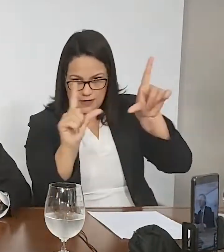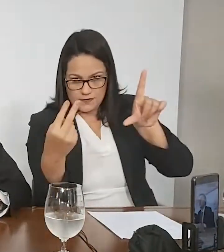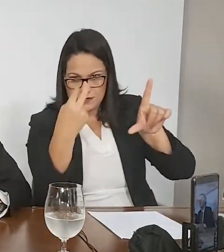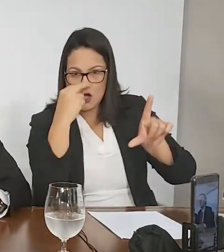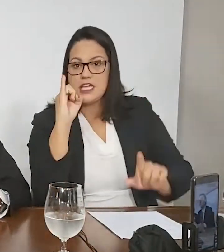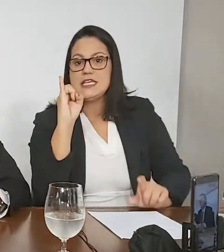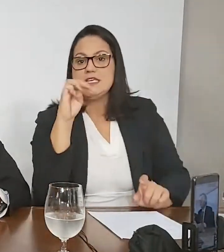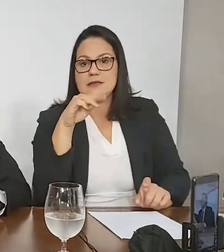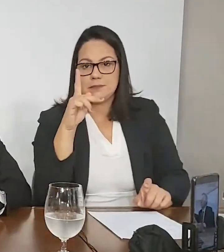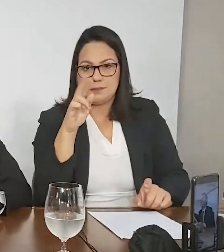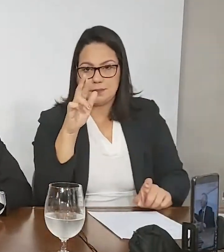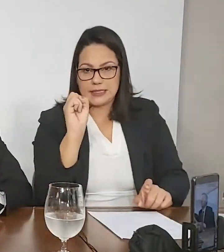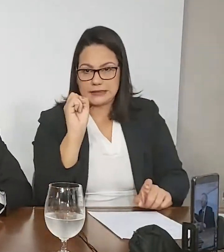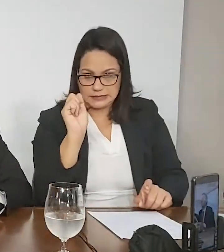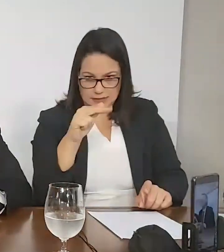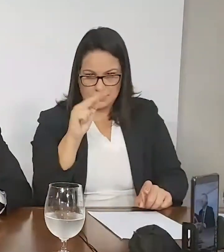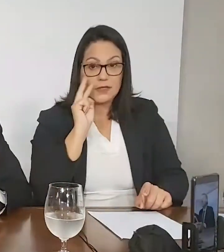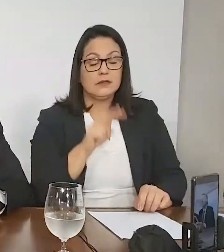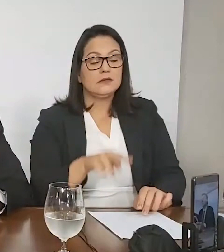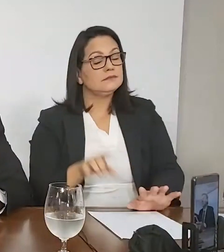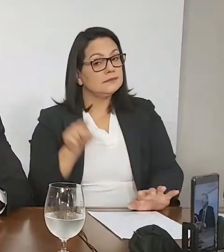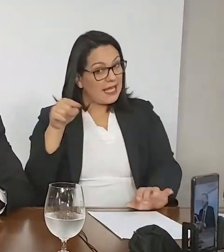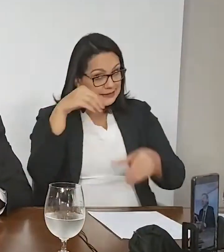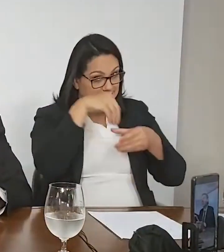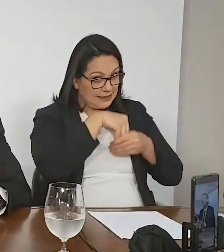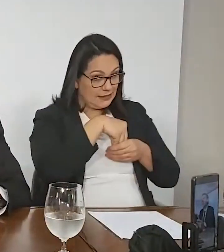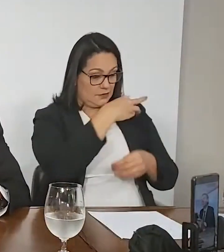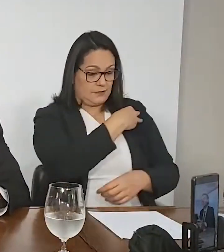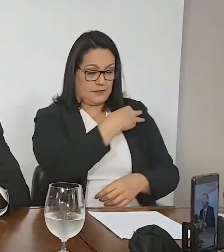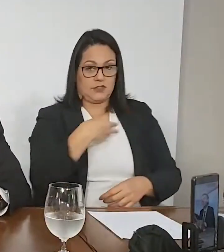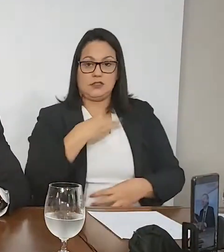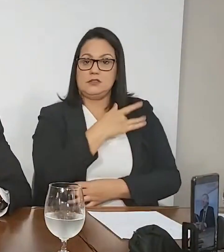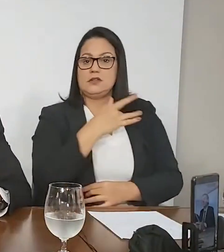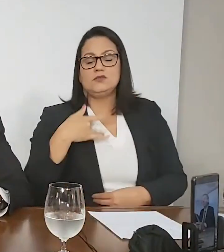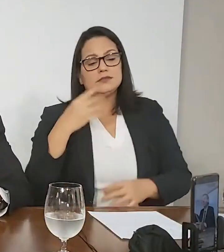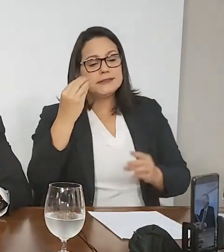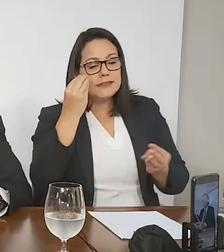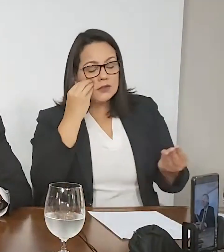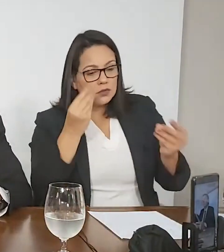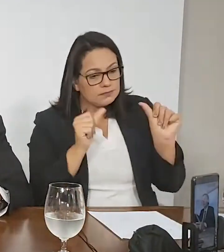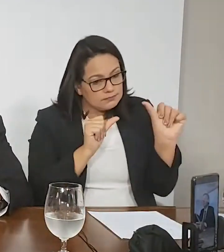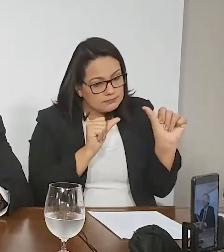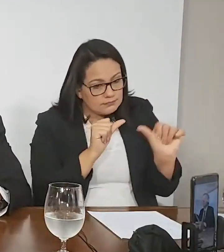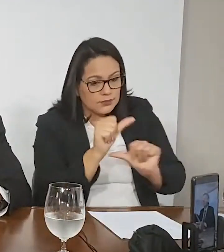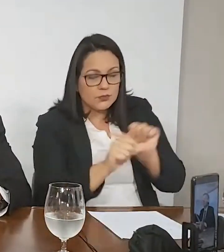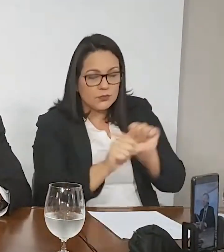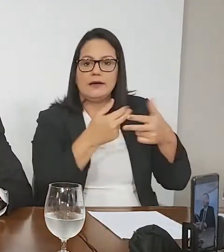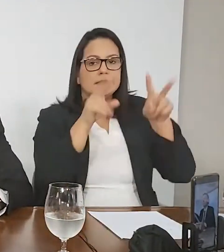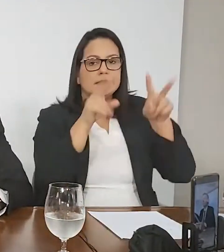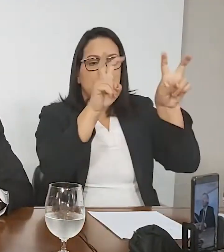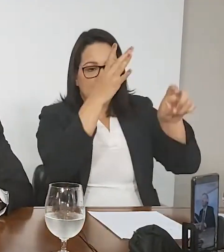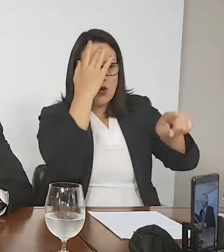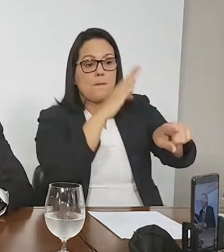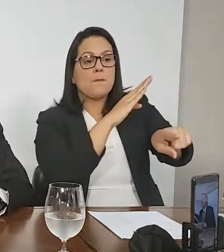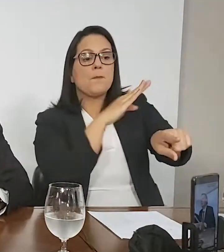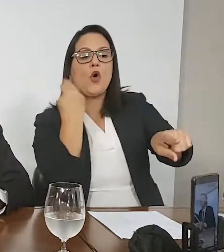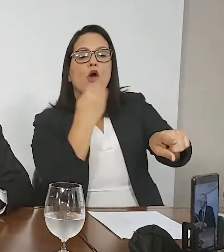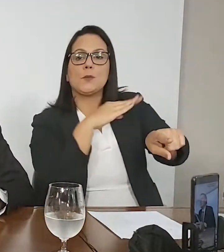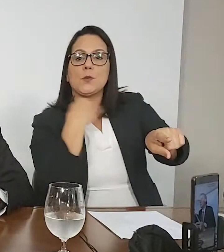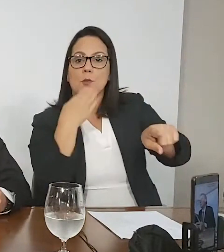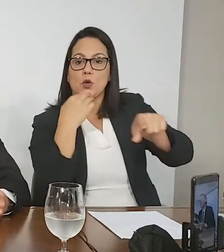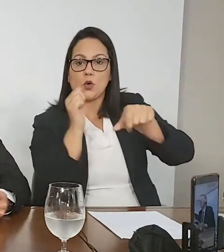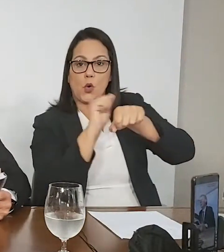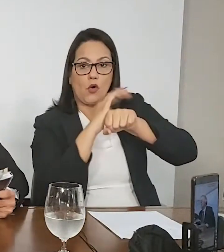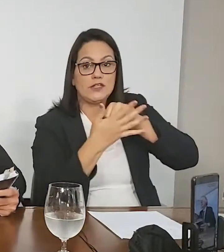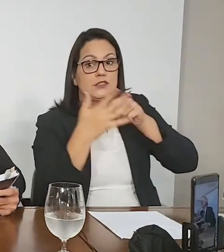fazer uma alteração lá já na saúde para que os casos notificados de Covid fossem mais